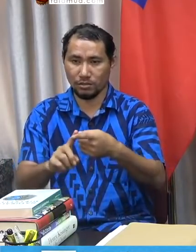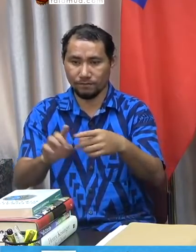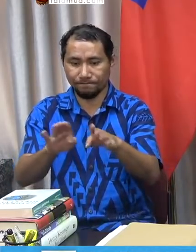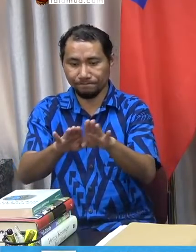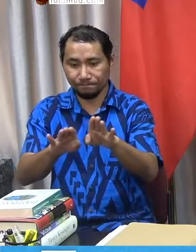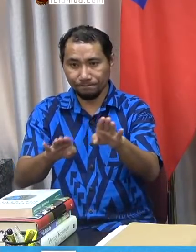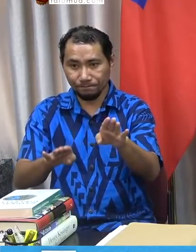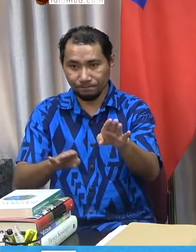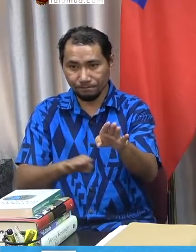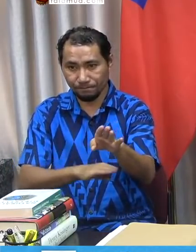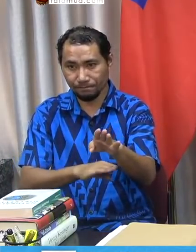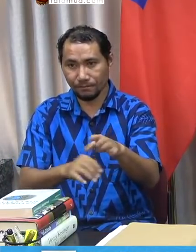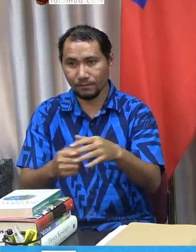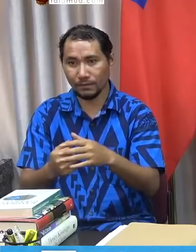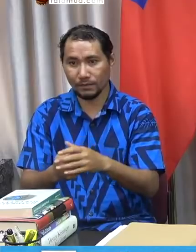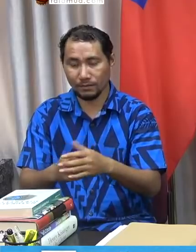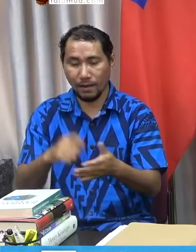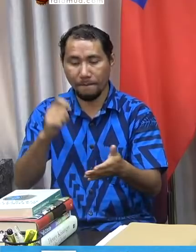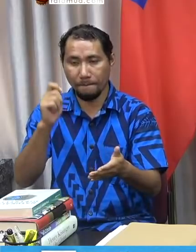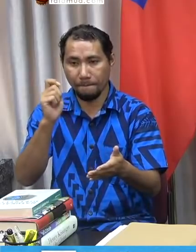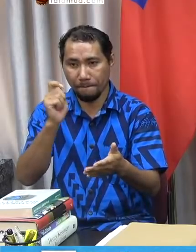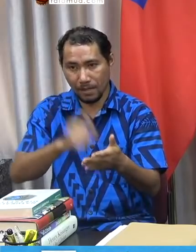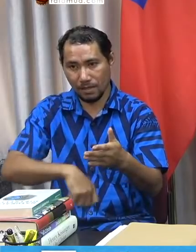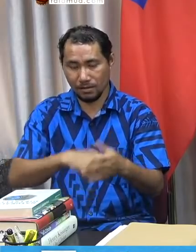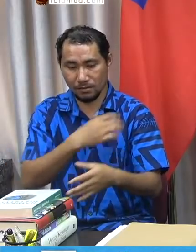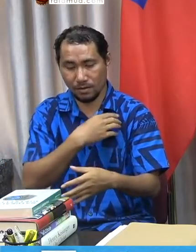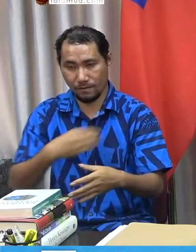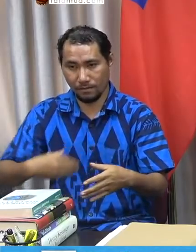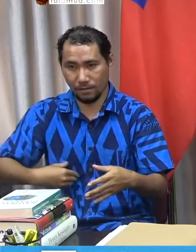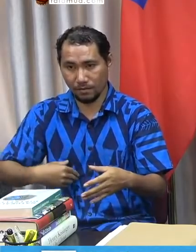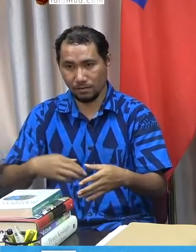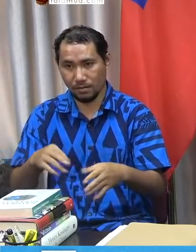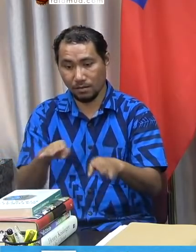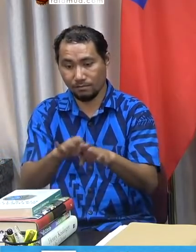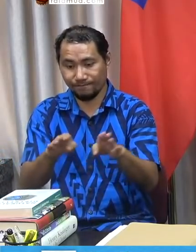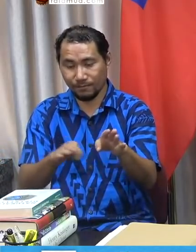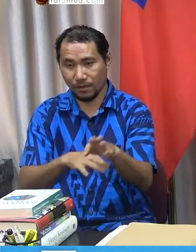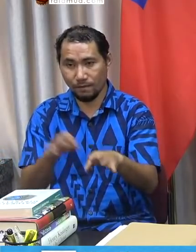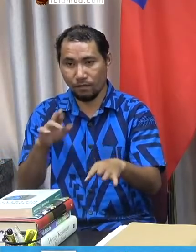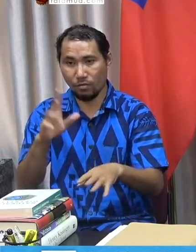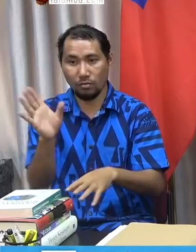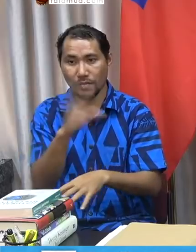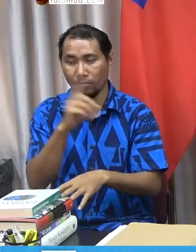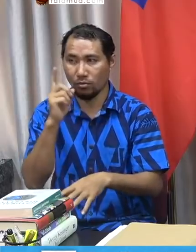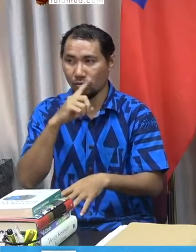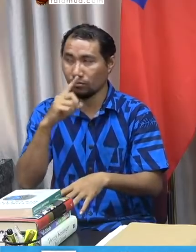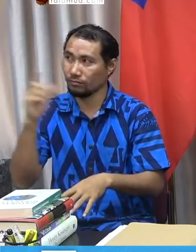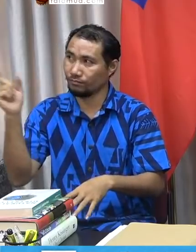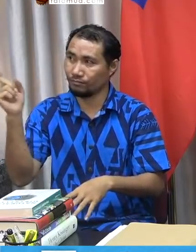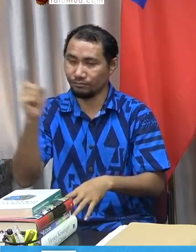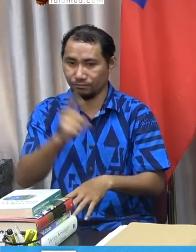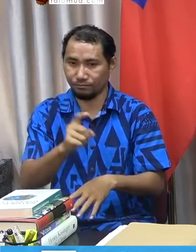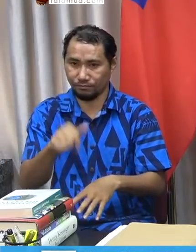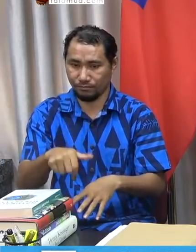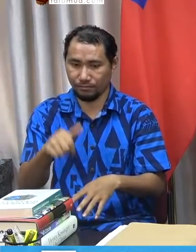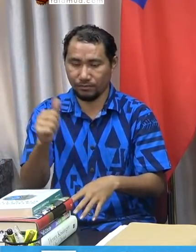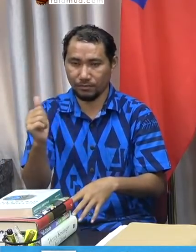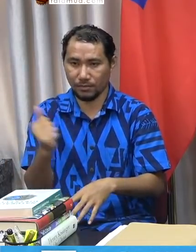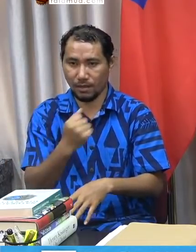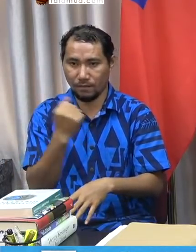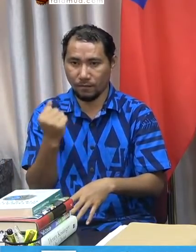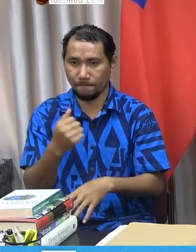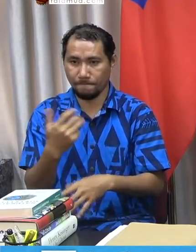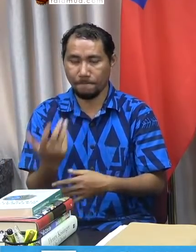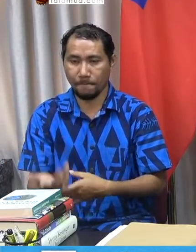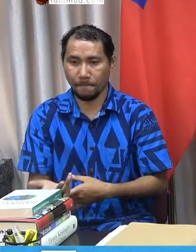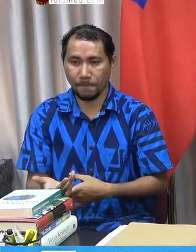o whaanofo e sea o i latou o toe foi mai i le atunu. Ua avatu se whaatonunga le kapineta